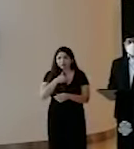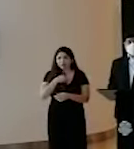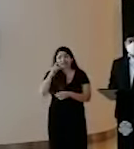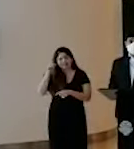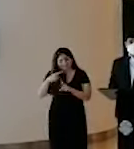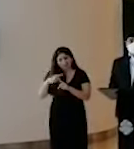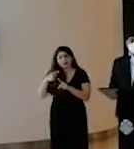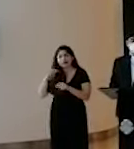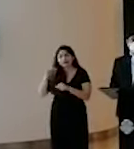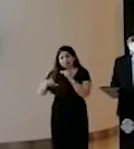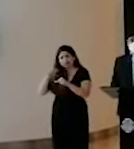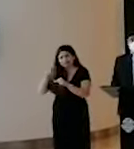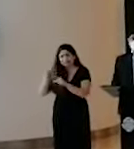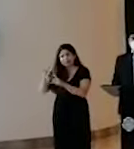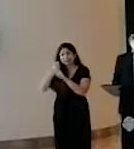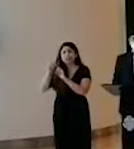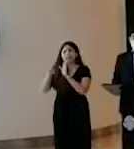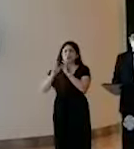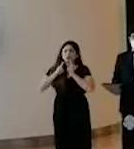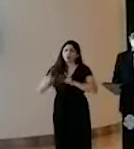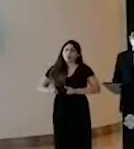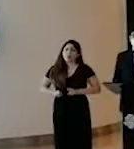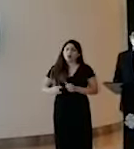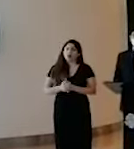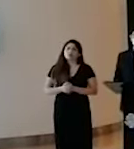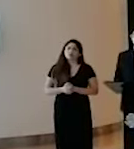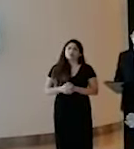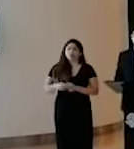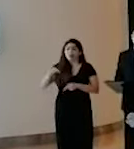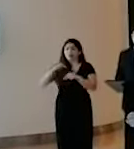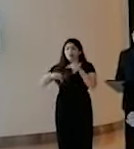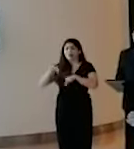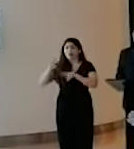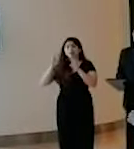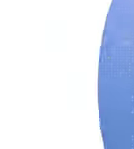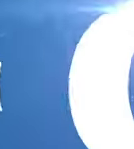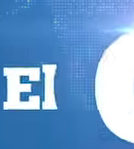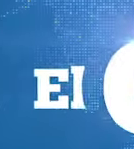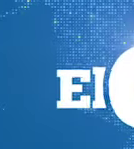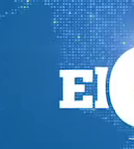permanente por las conquistas de los derechos humanos y que no haya retroceso en ese campo.